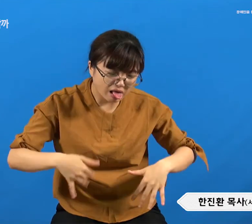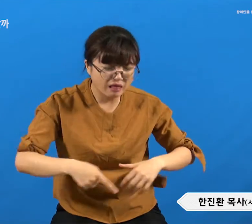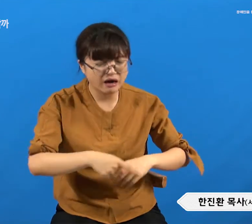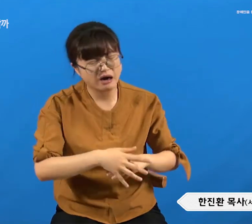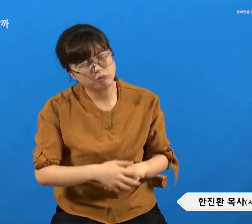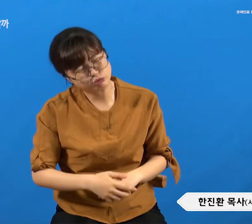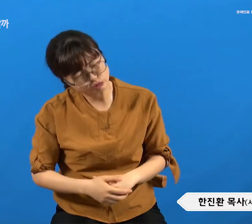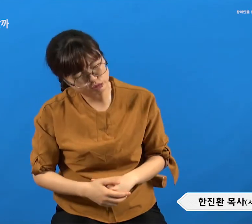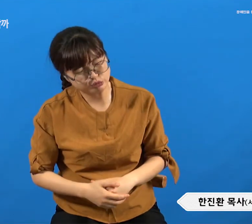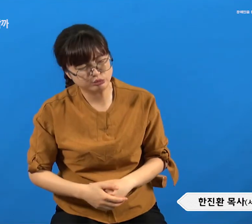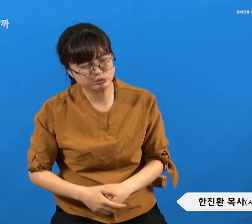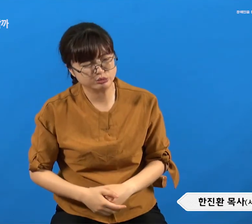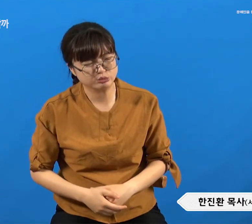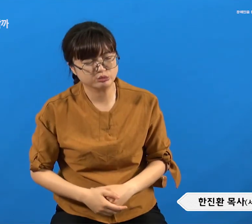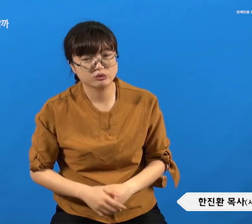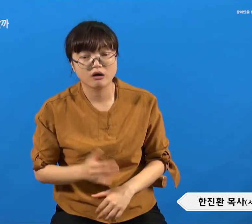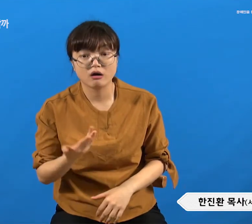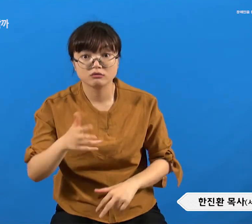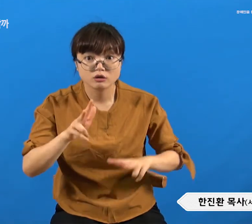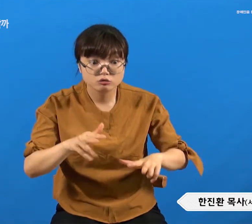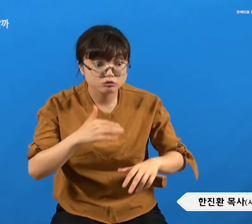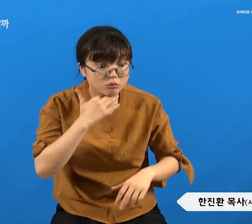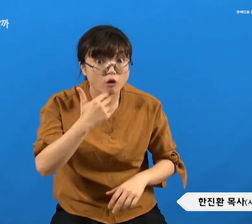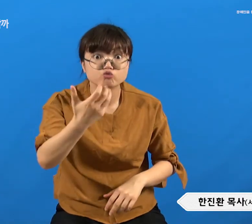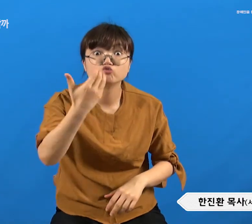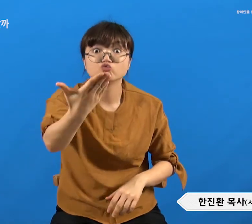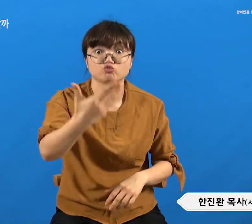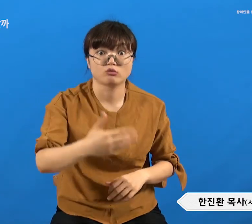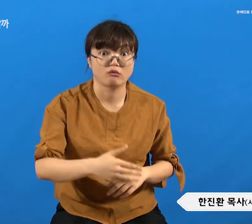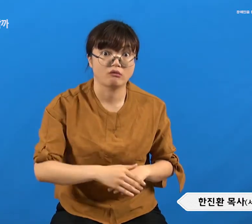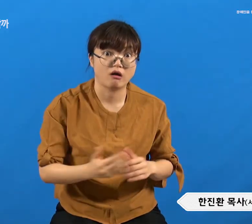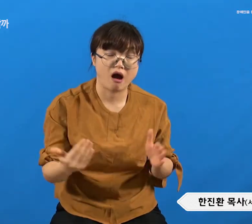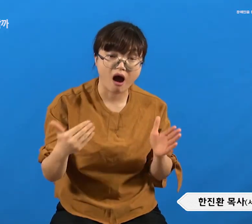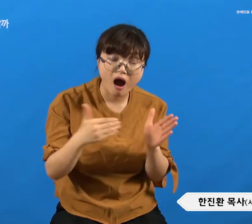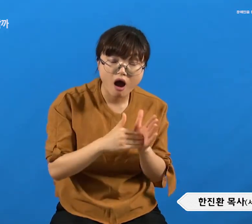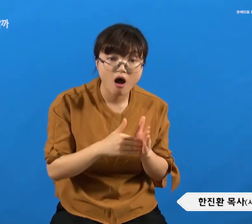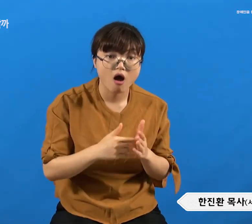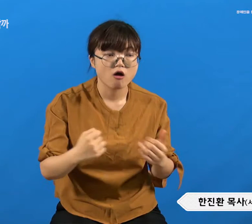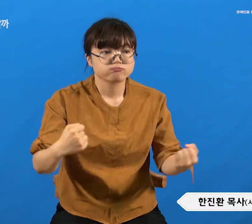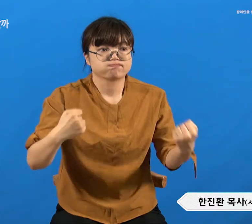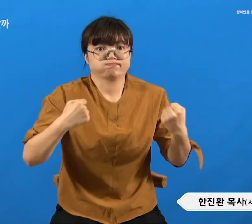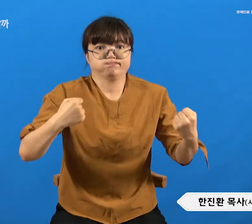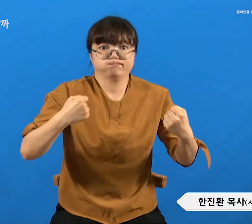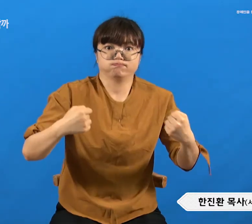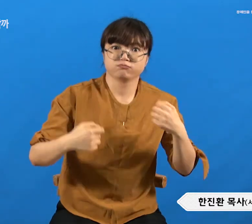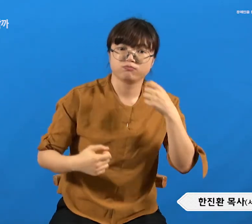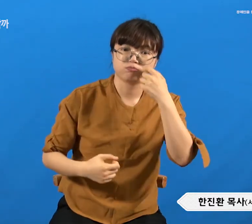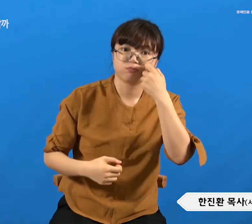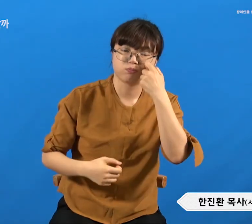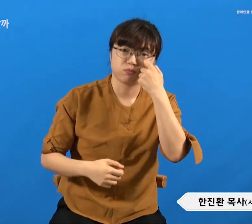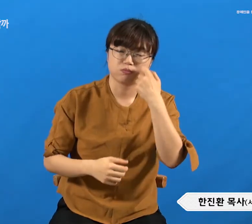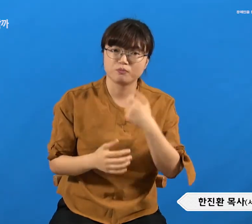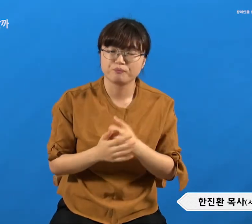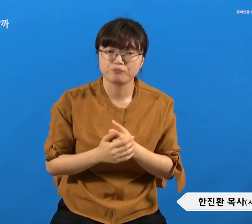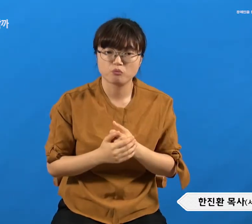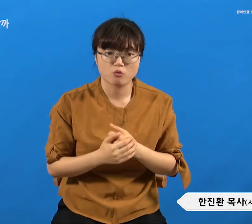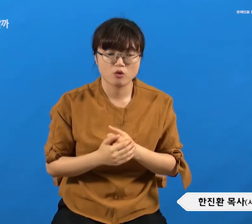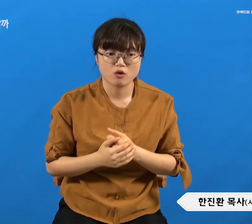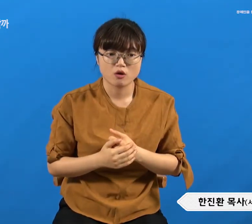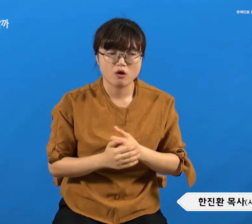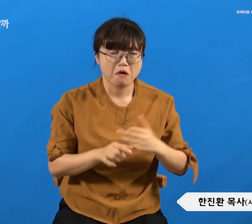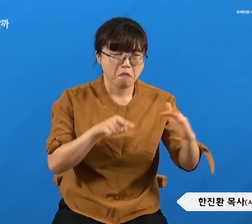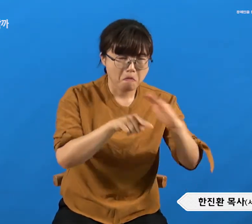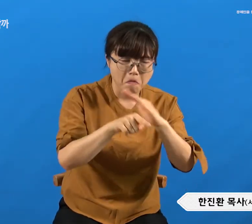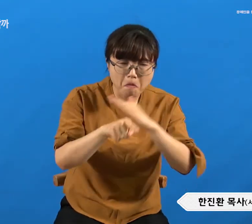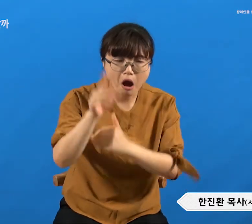약골이었다고 합니다. 그런데 지금 99세 되기까지 건장해 계십니다. 이곳저곳